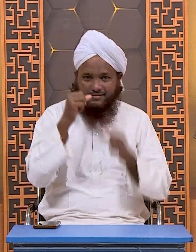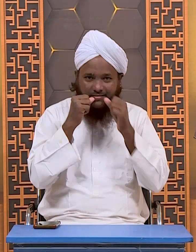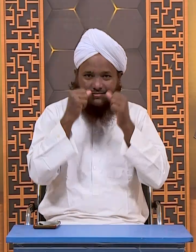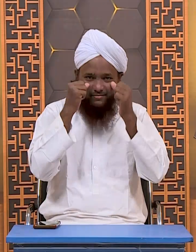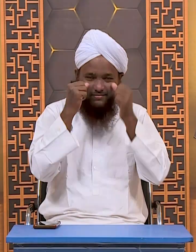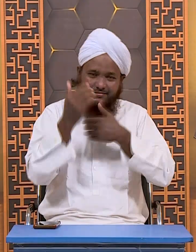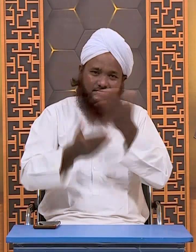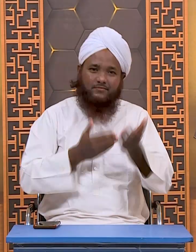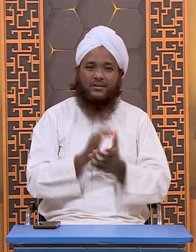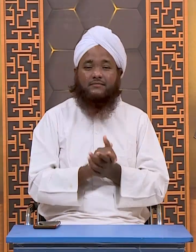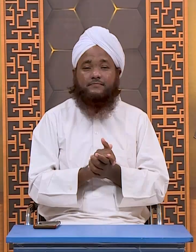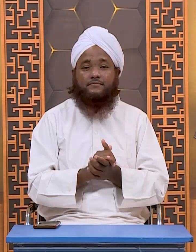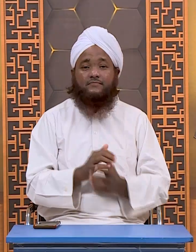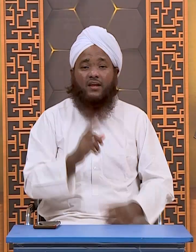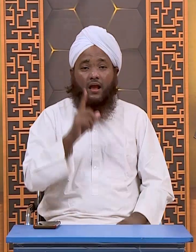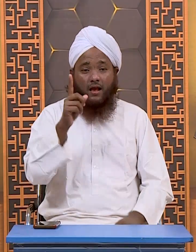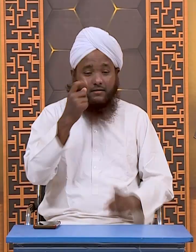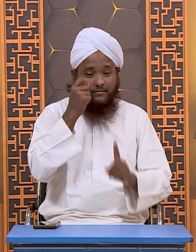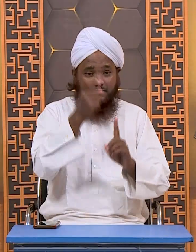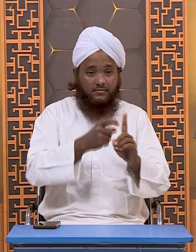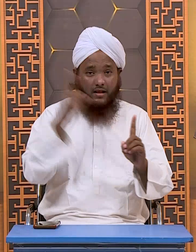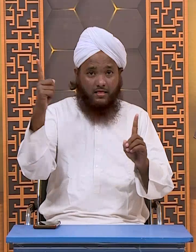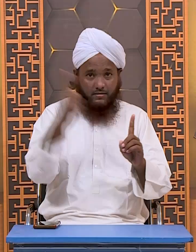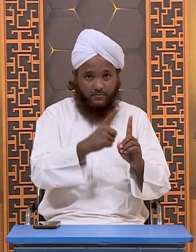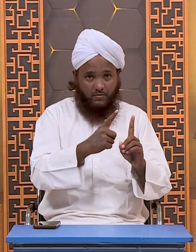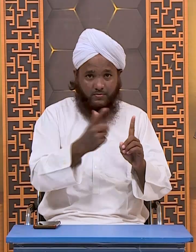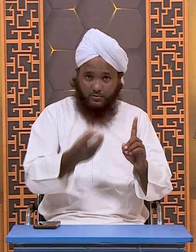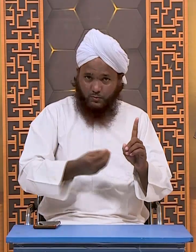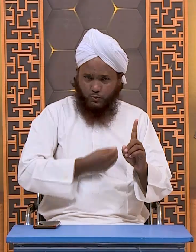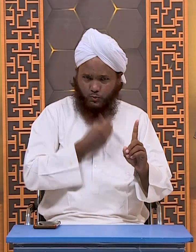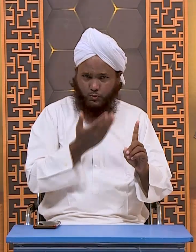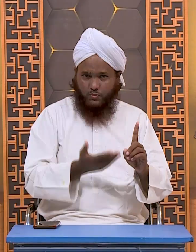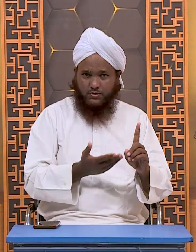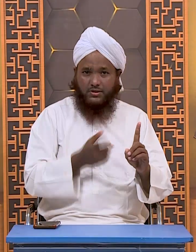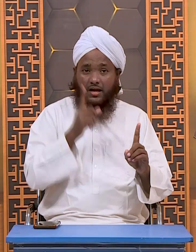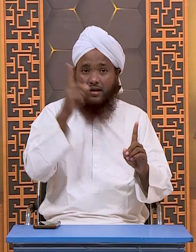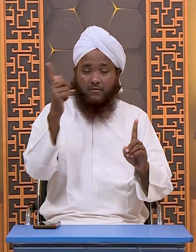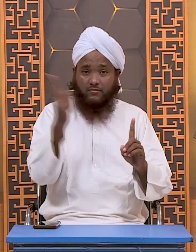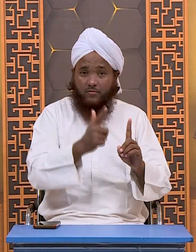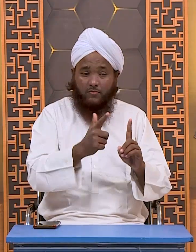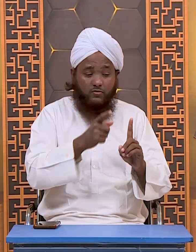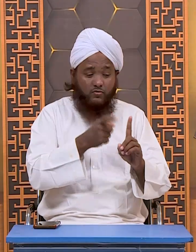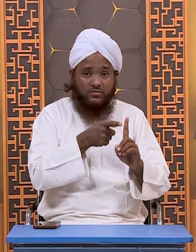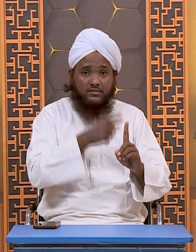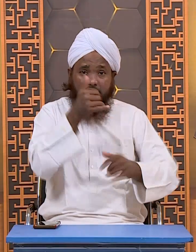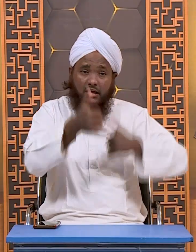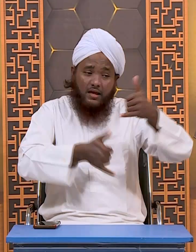جب اللہ کسی بندے سے محبت کرتا ہے تو اس کو آزمائش میں مبتلا کرتا ہے. یہ تکالیف جو آتی